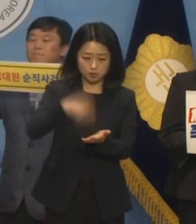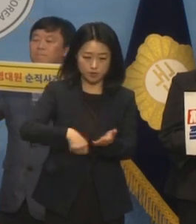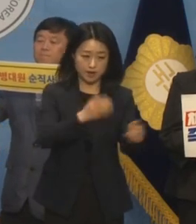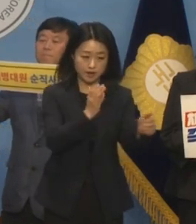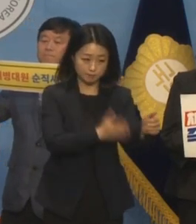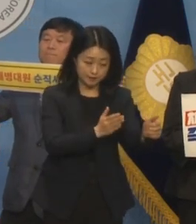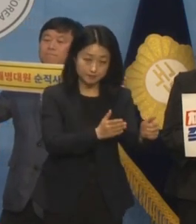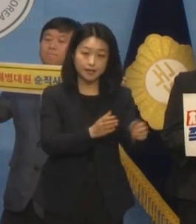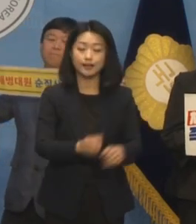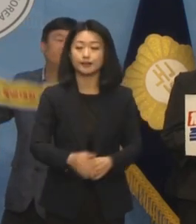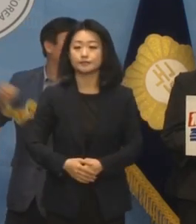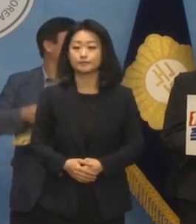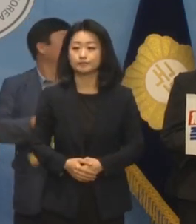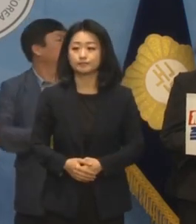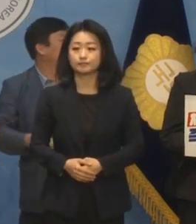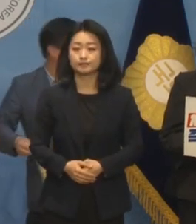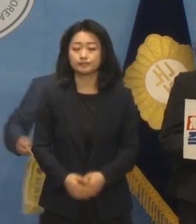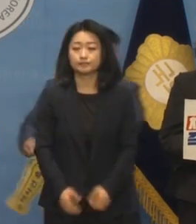필승!